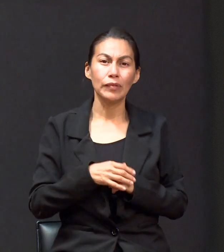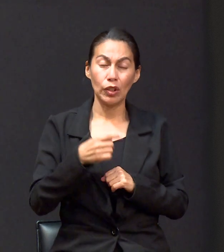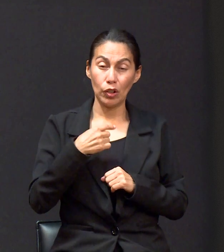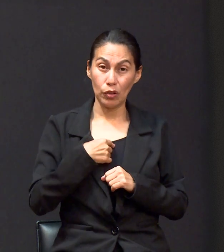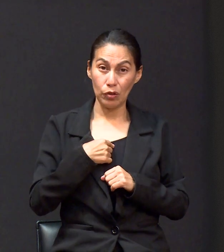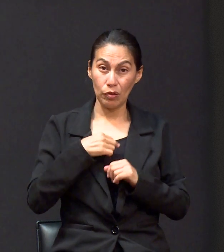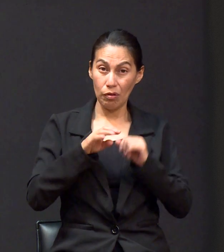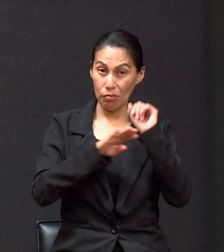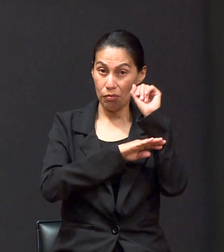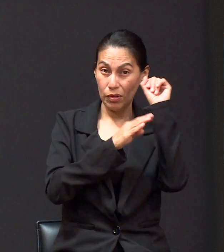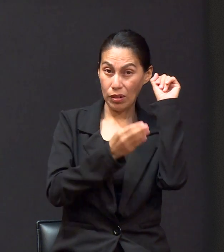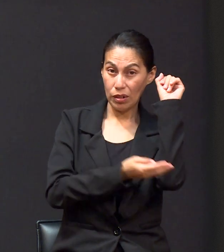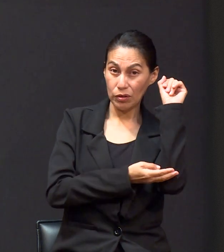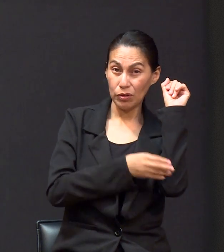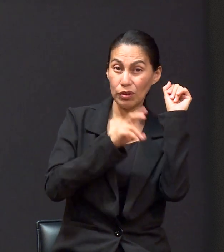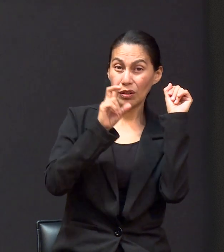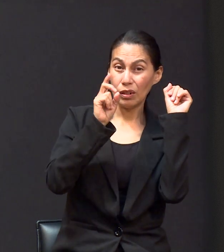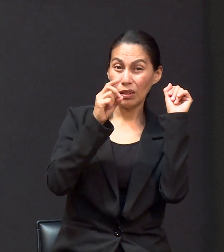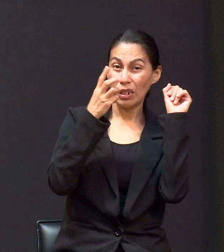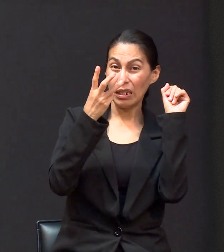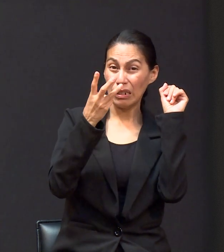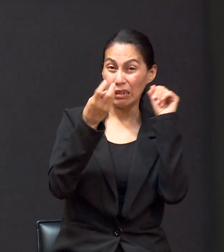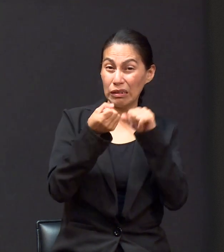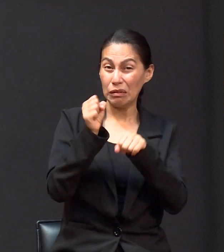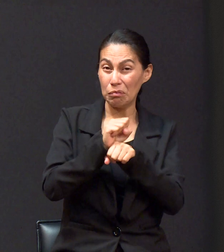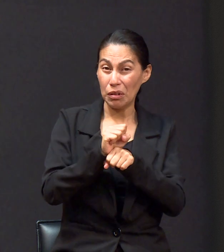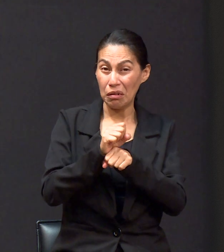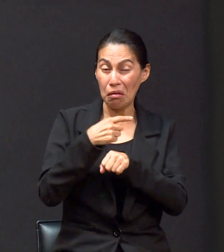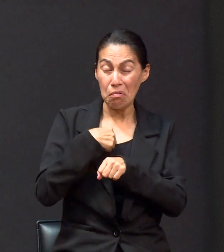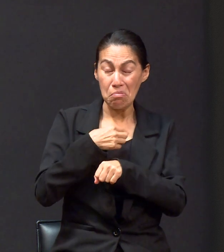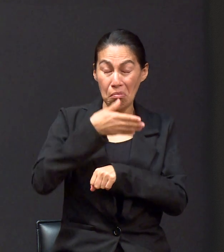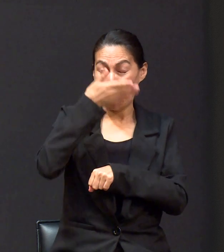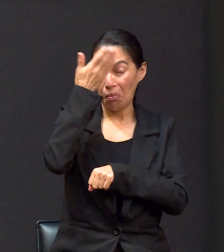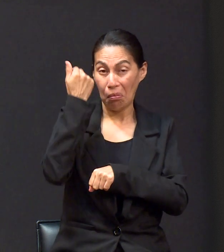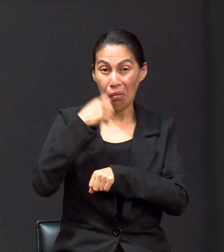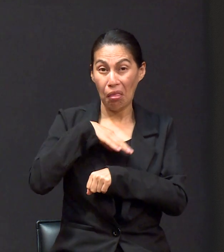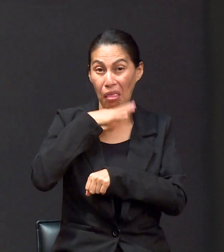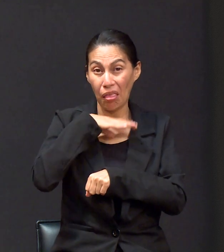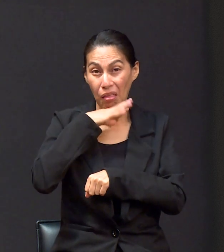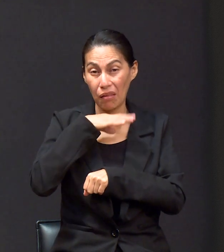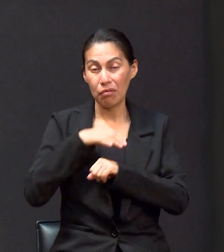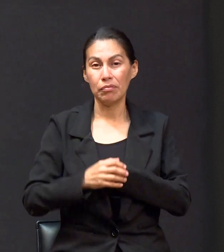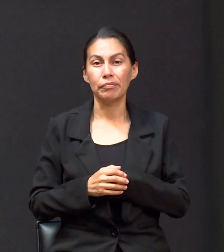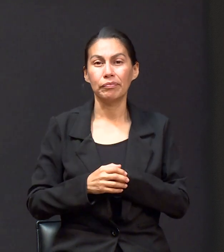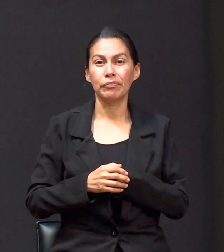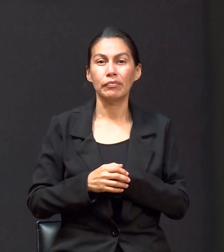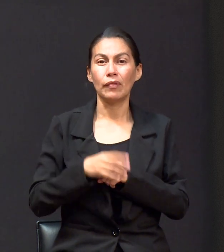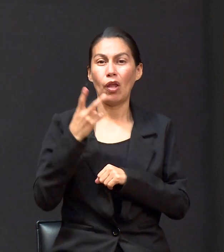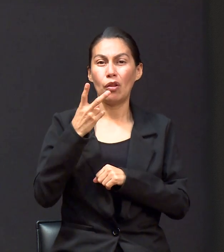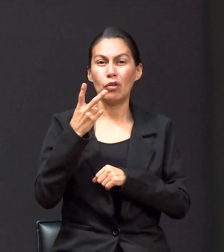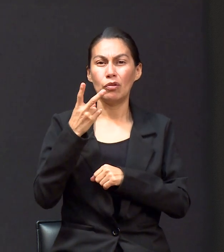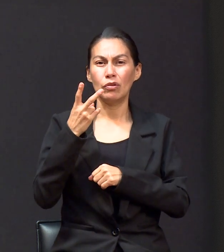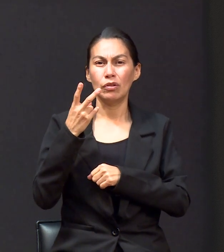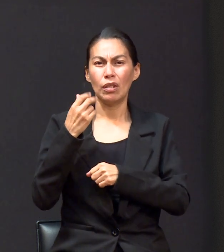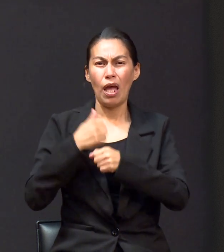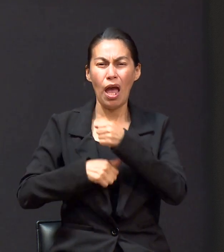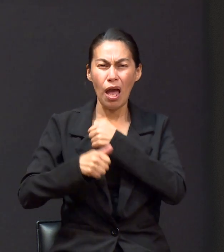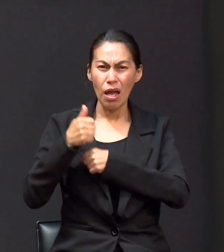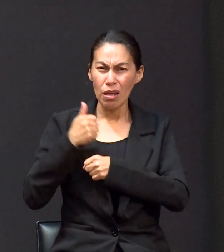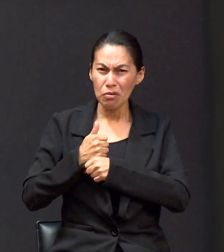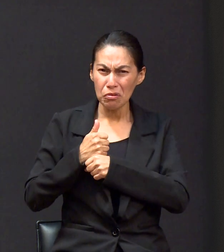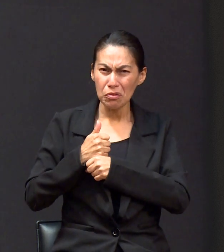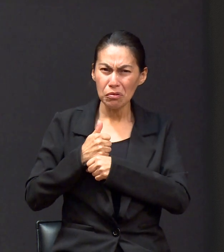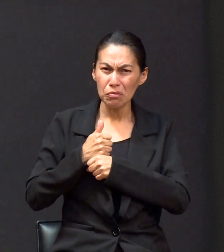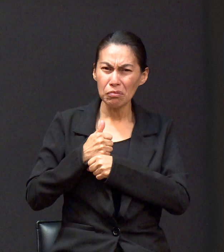Y yo estaba embarazada de 33 semanas. Y yo no sabía. Tenía 2 años que no me